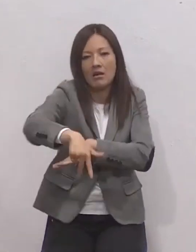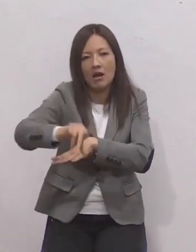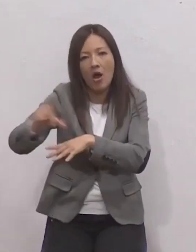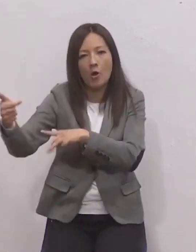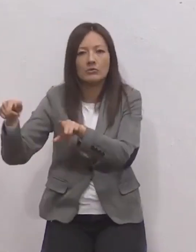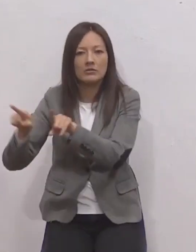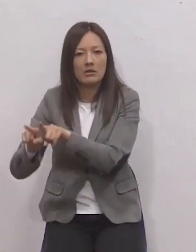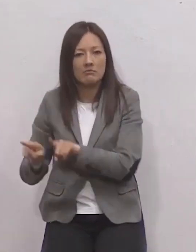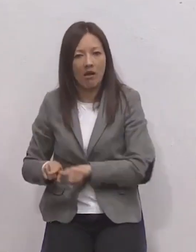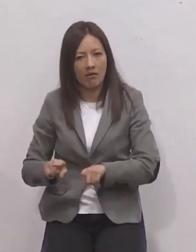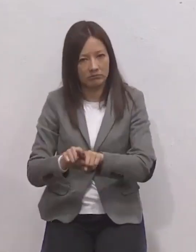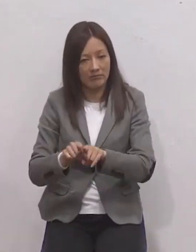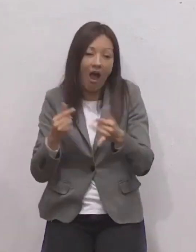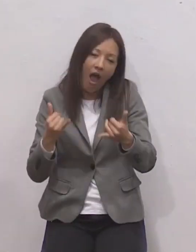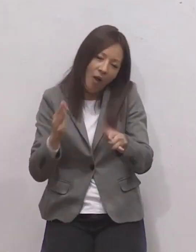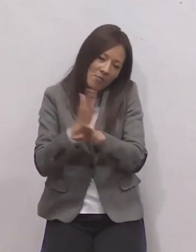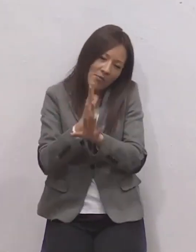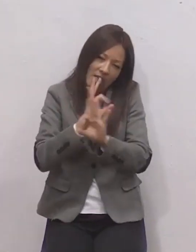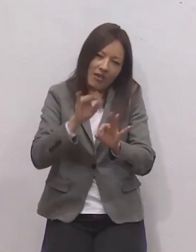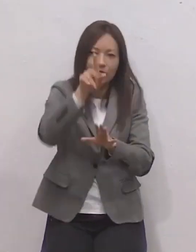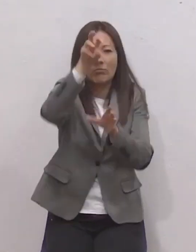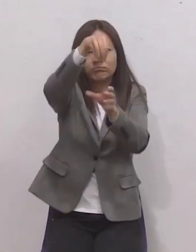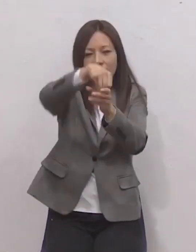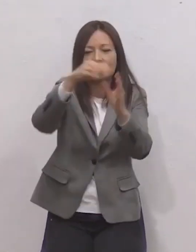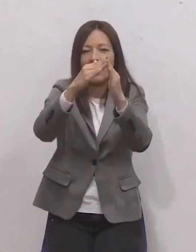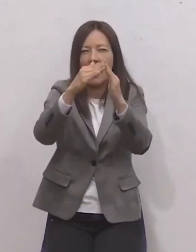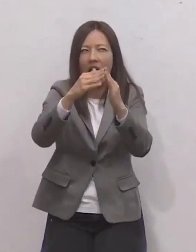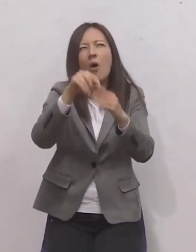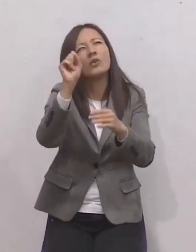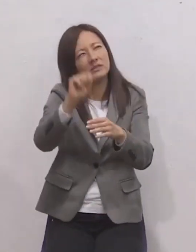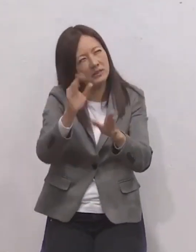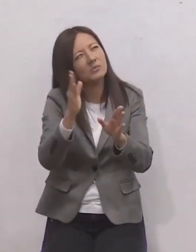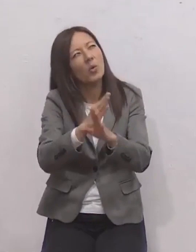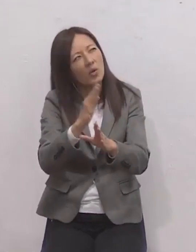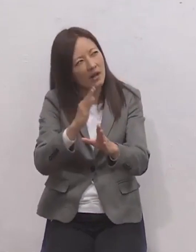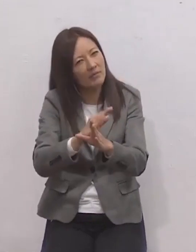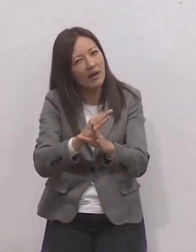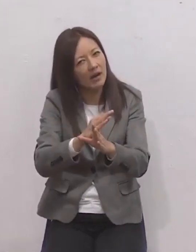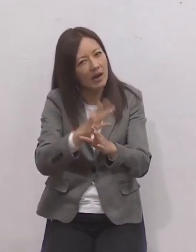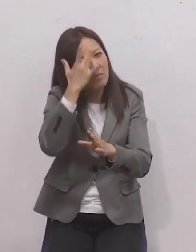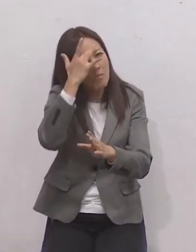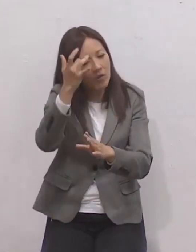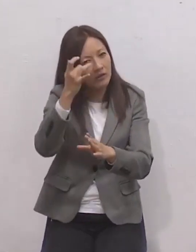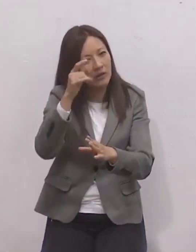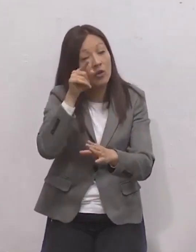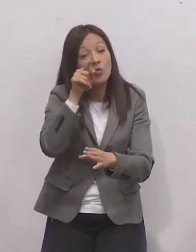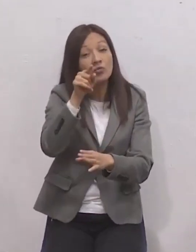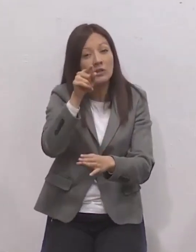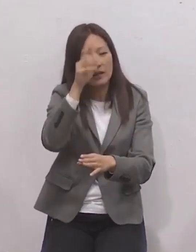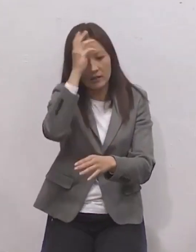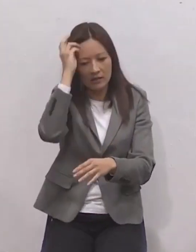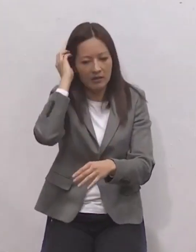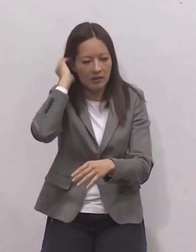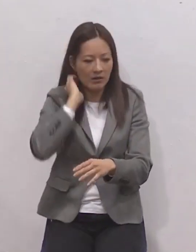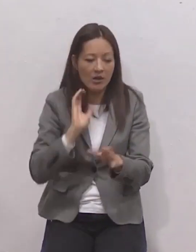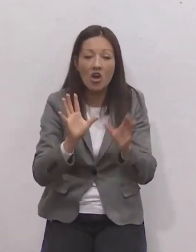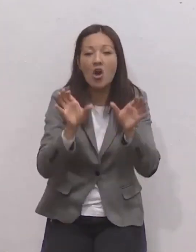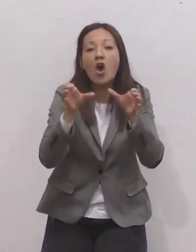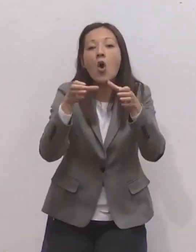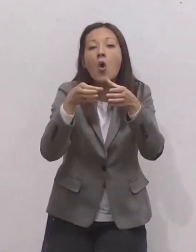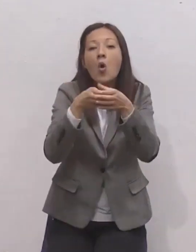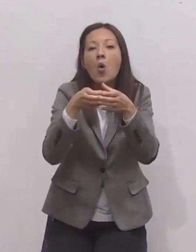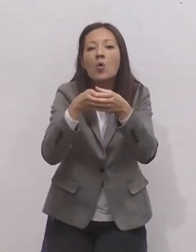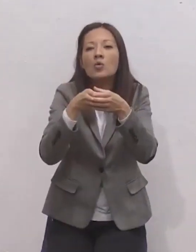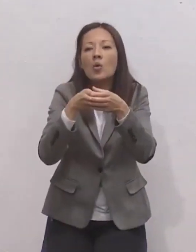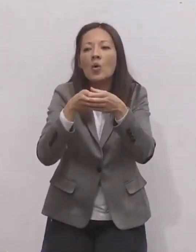problema. Usted está en su casa. No, sí hay problema. Porque si usted solamente está tomando el culto como una